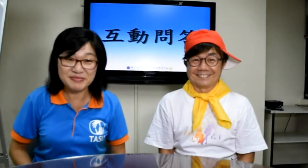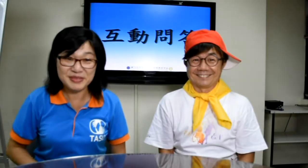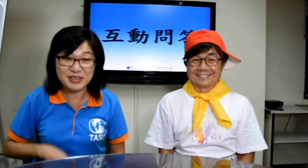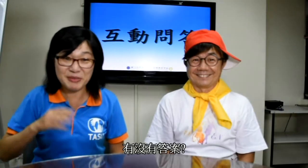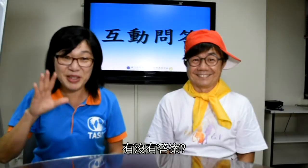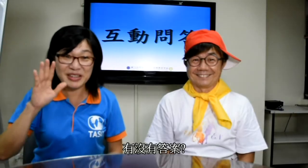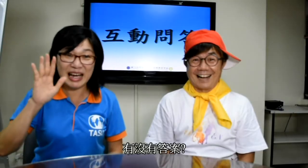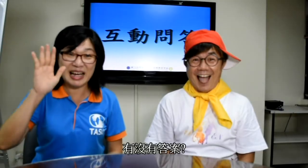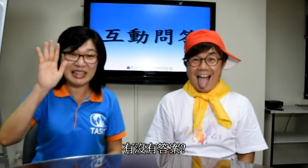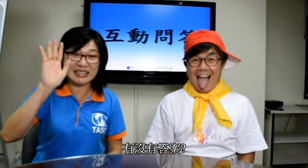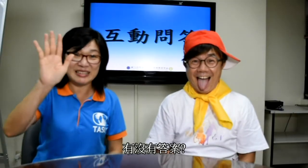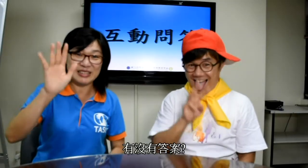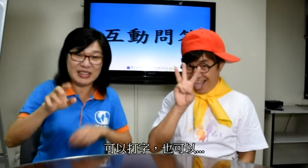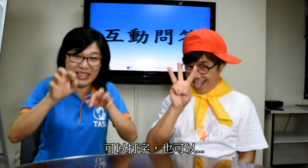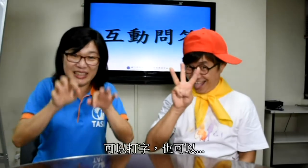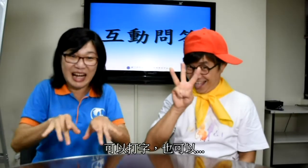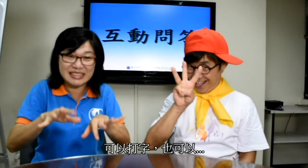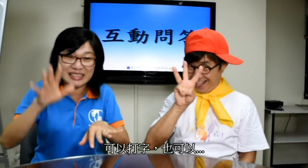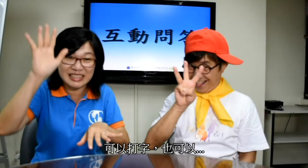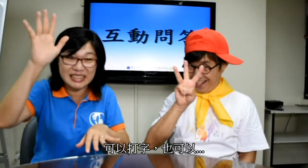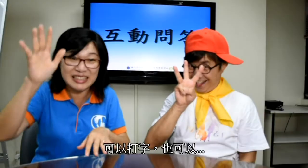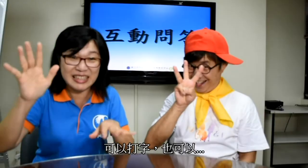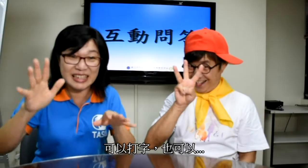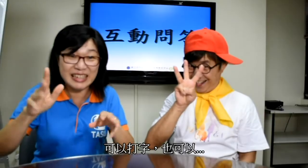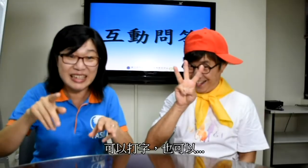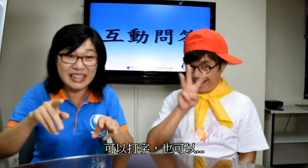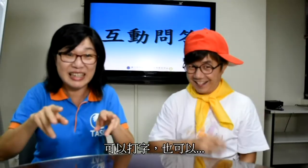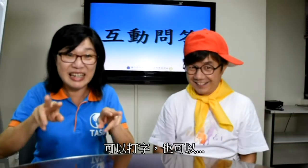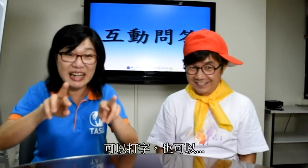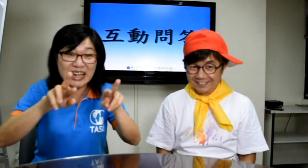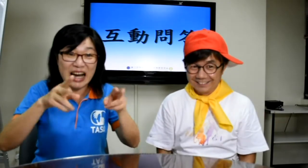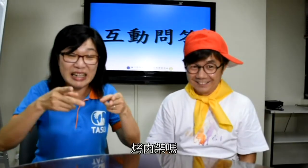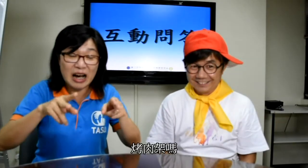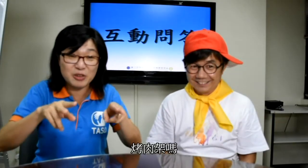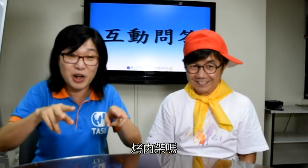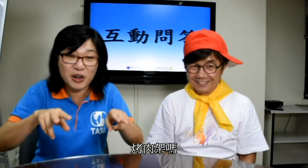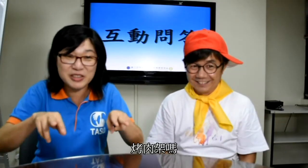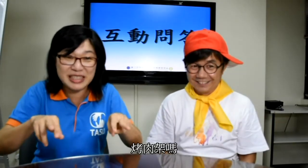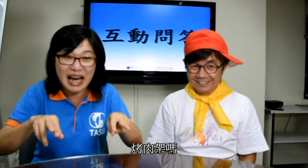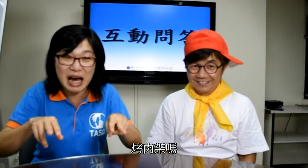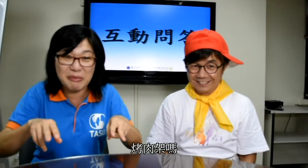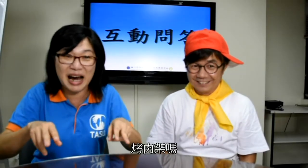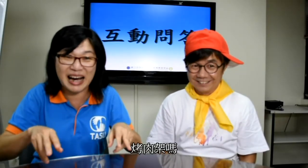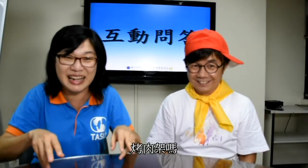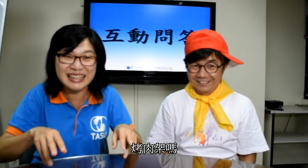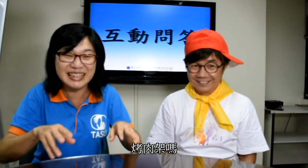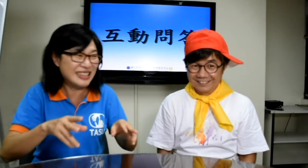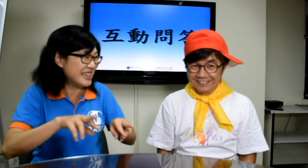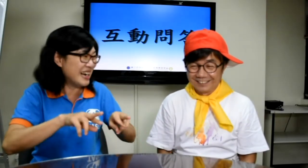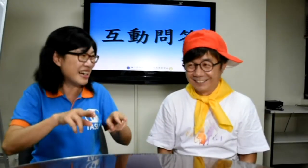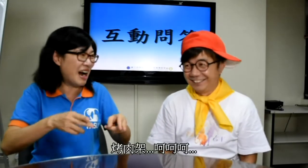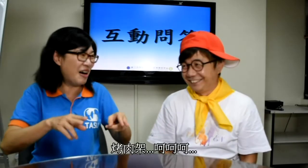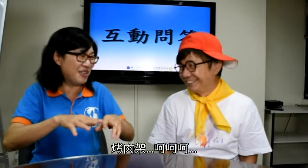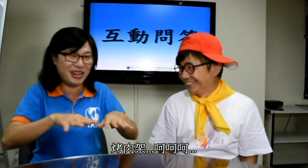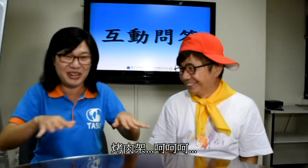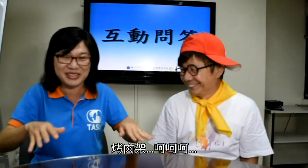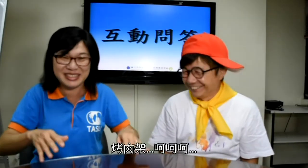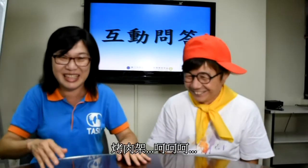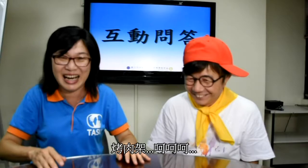有没有答案？可以打字，也可以烤肉架吗？烤肉架，